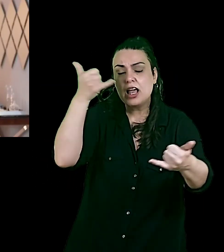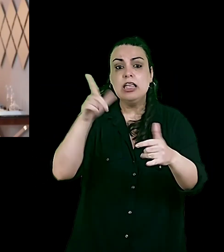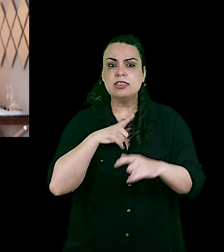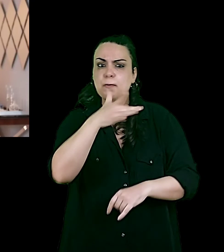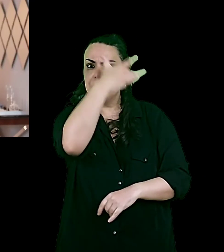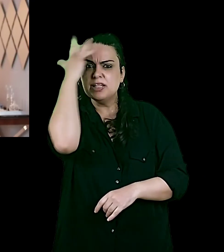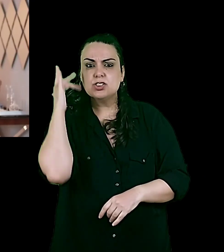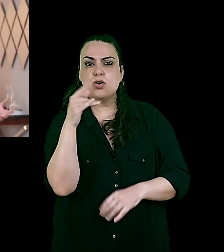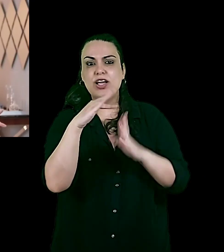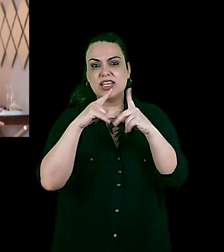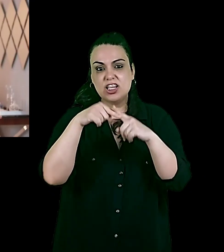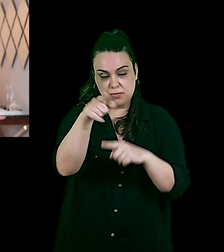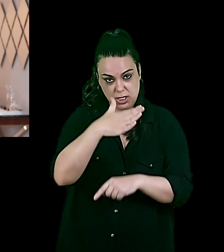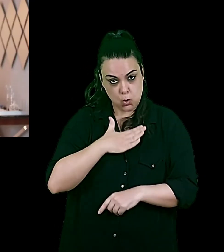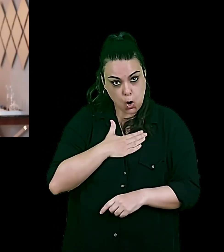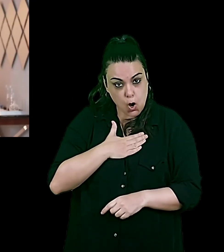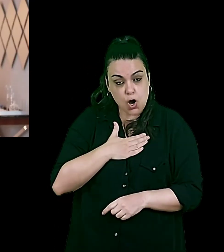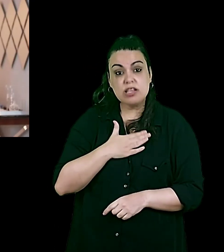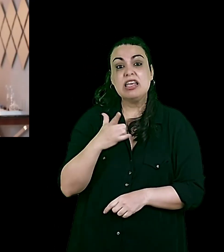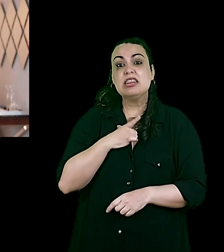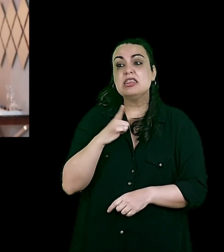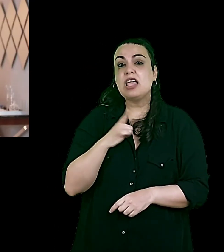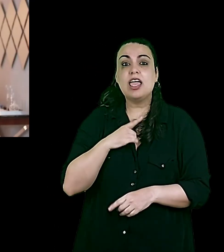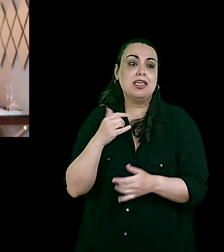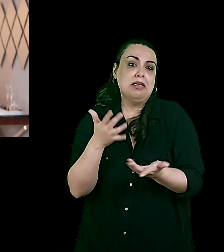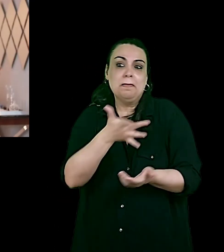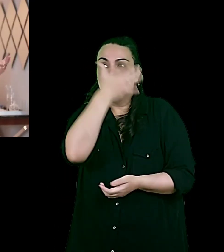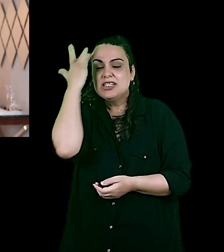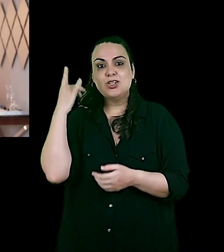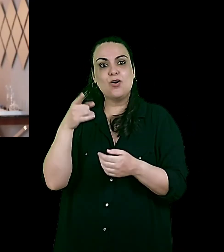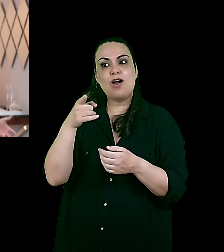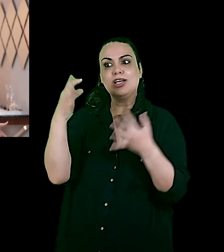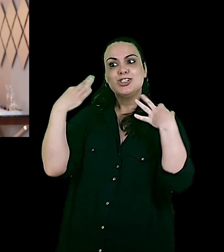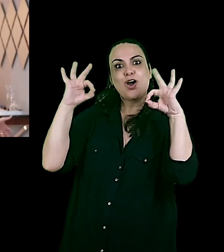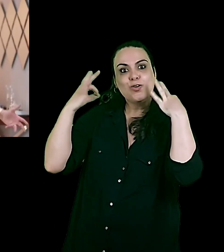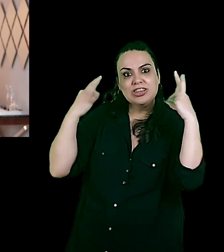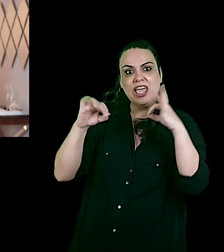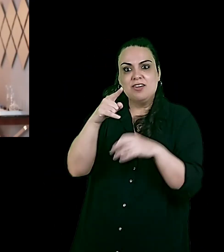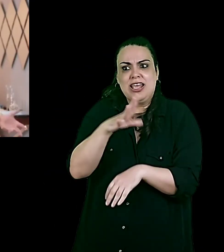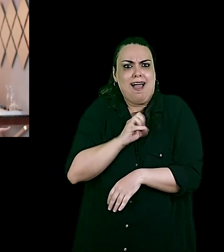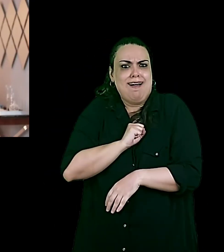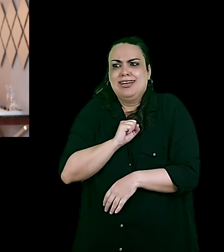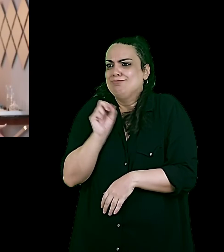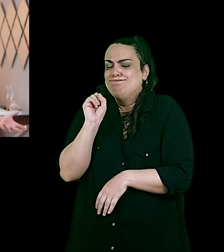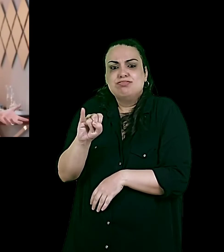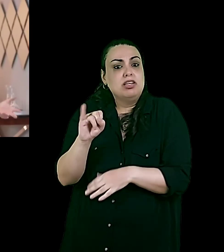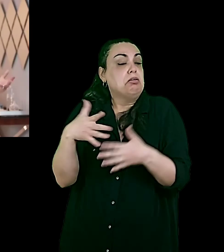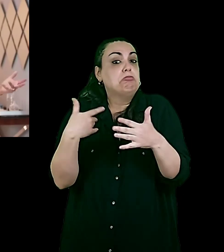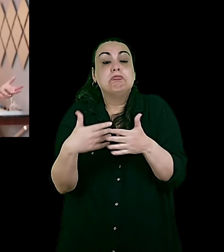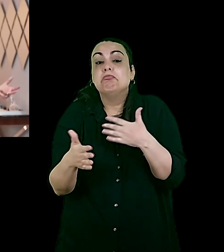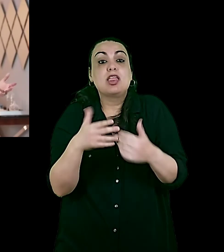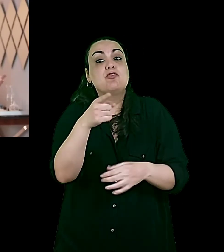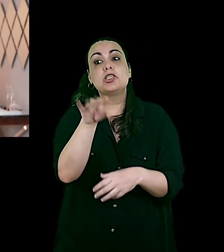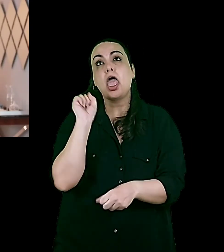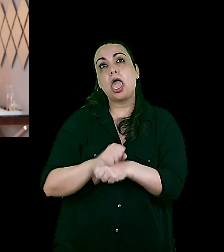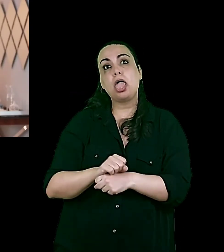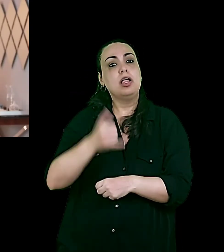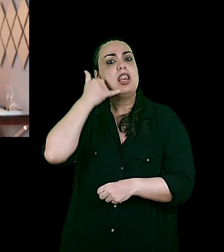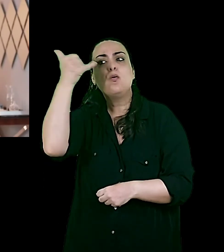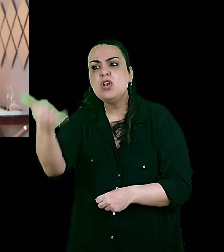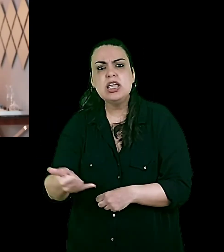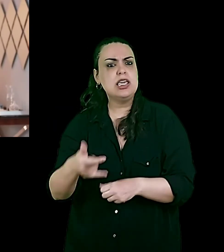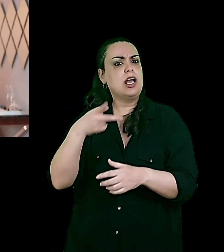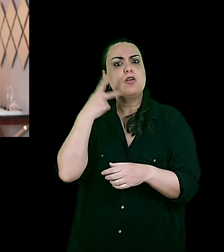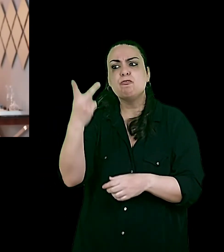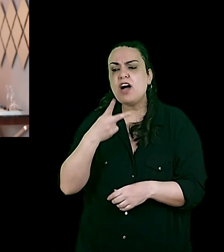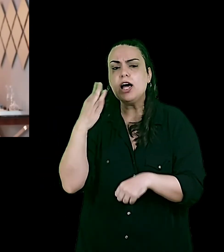igreja que você gosta, tem alguém que talvez você está esperando no Senhor, está solteiro, está em Deus, é um vaso de Deus, é uma vasa de Deus, quem sabe, e você não